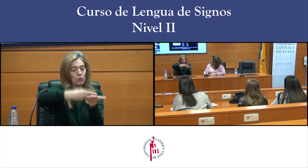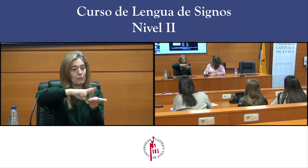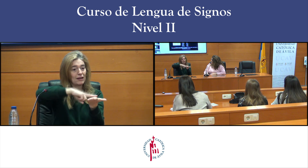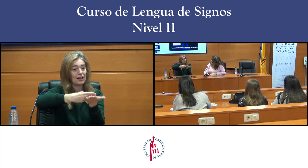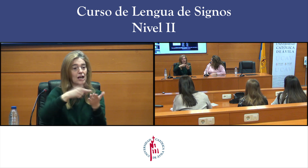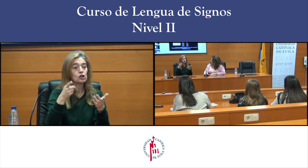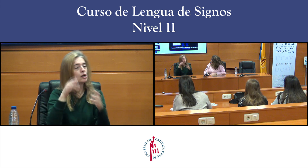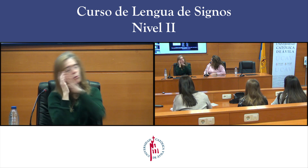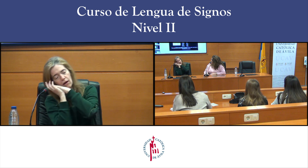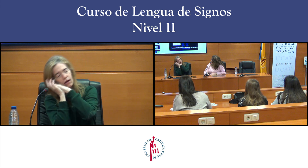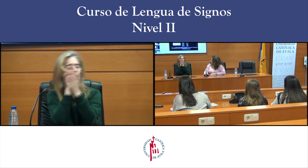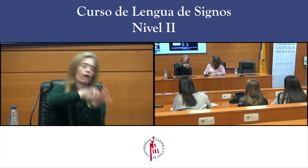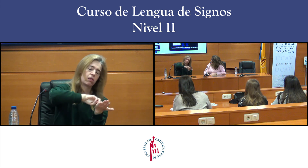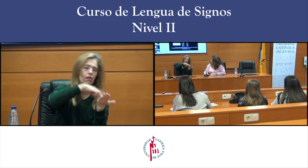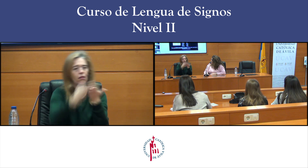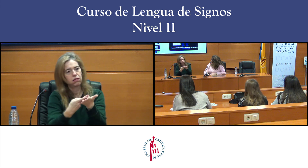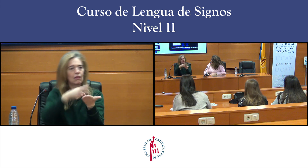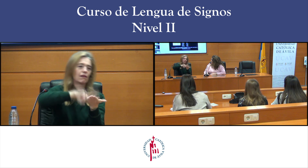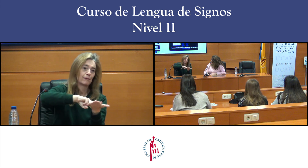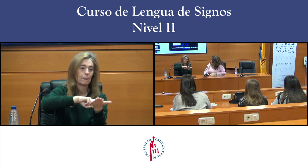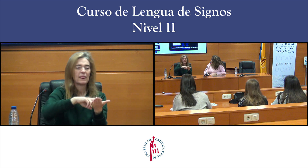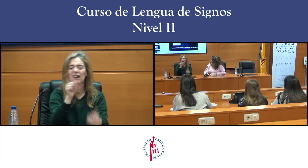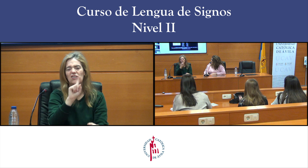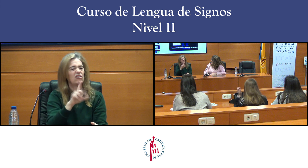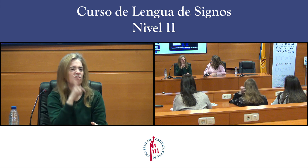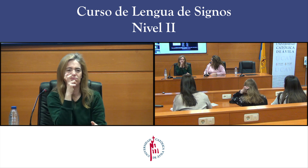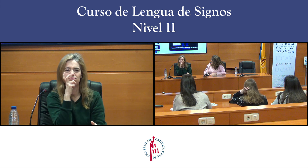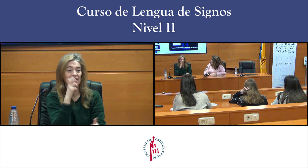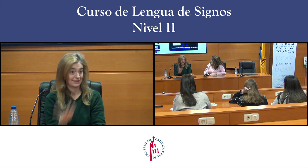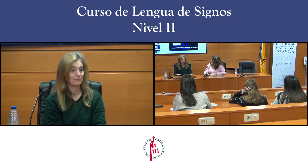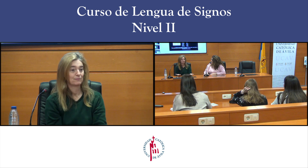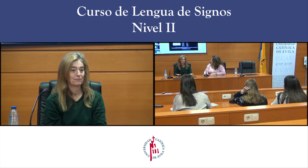estoy fatal he estado dando vueltas